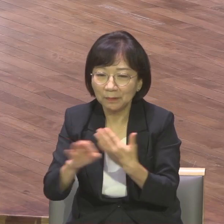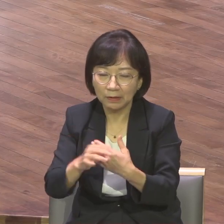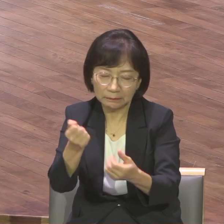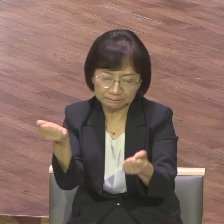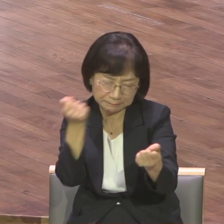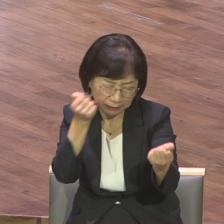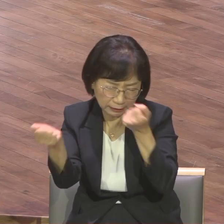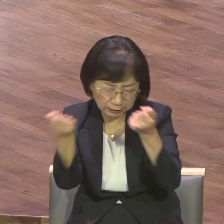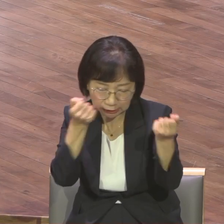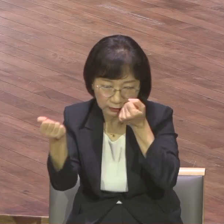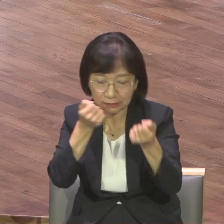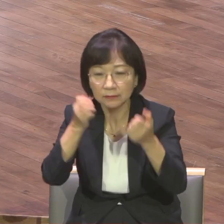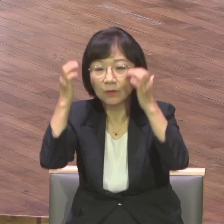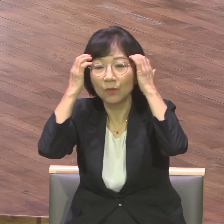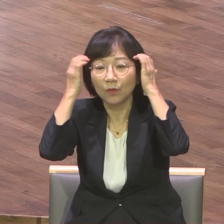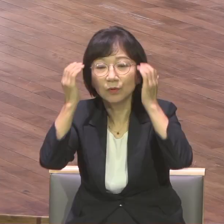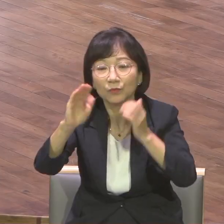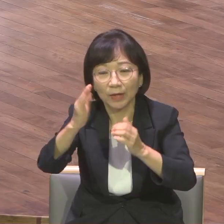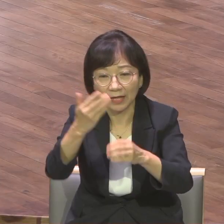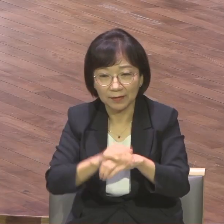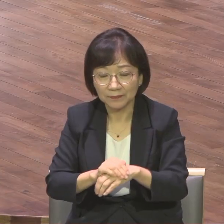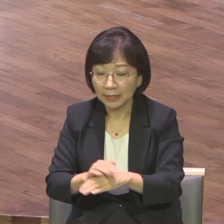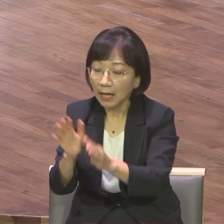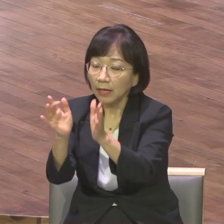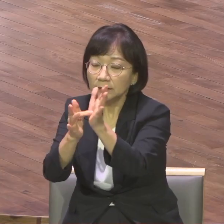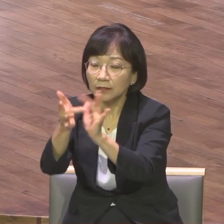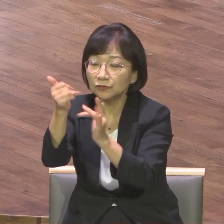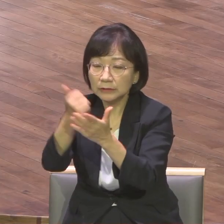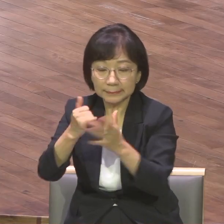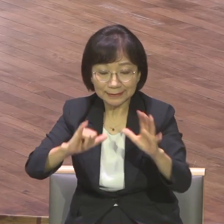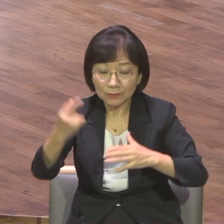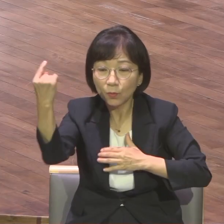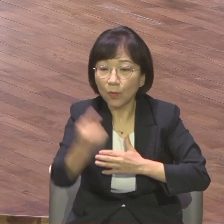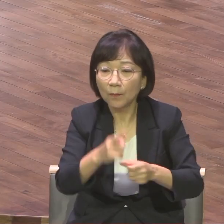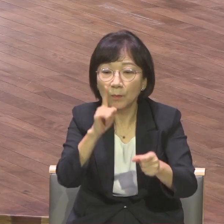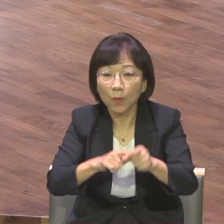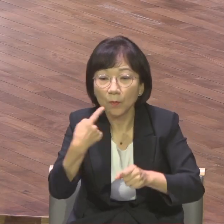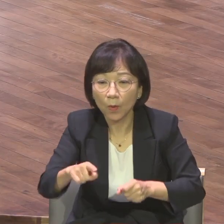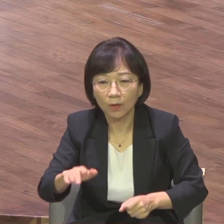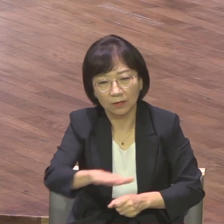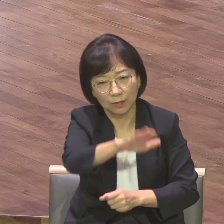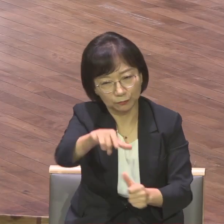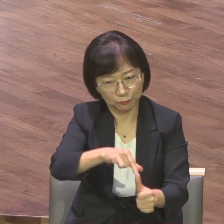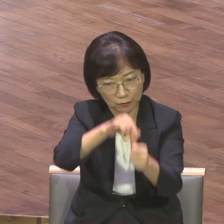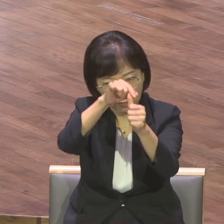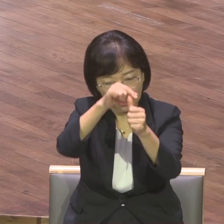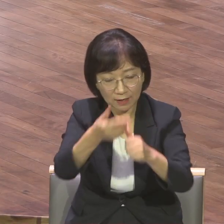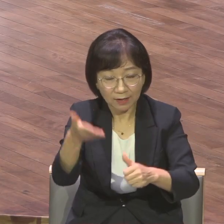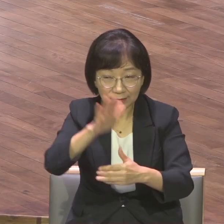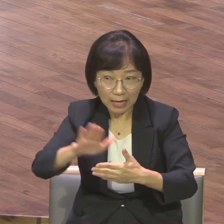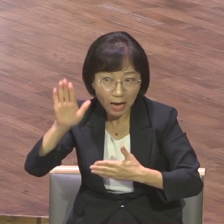위해서 오셨지만은 예수님이 재림하실 때는 인류를 심판하기 위해서 오신다.